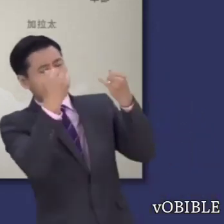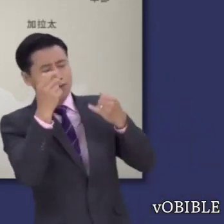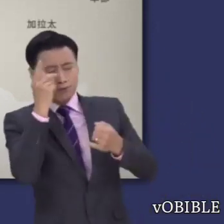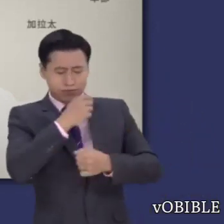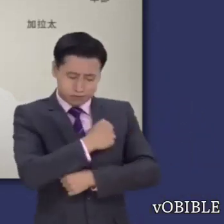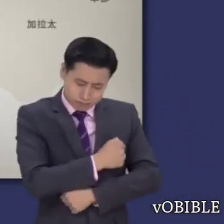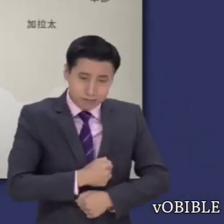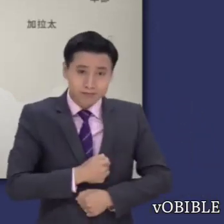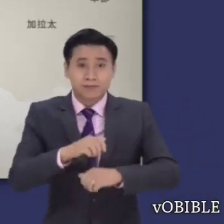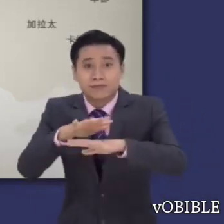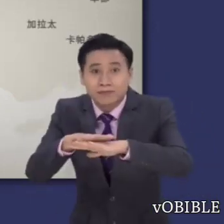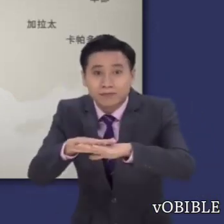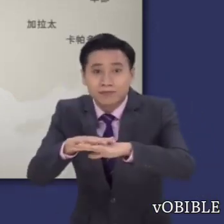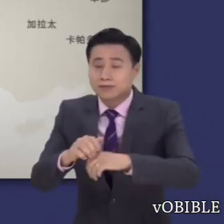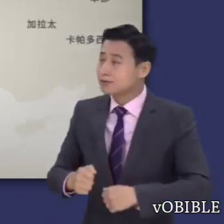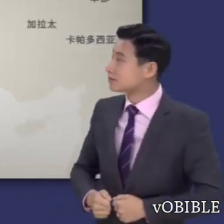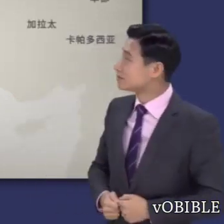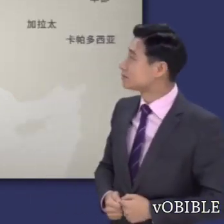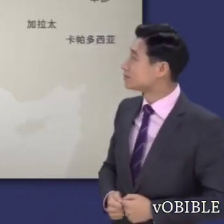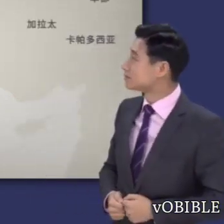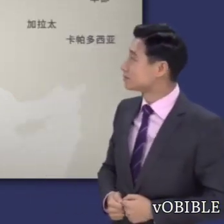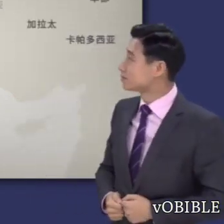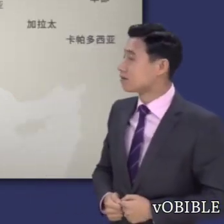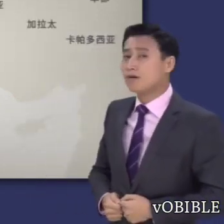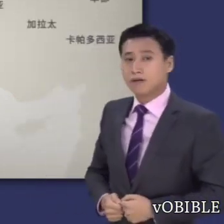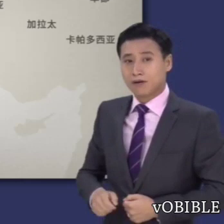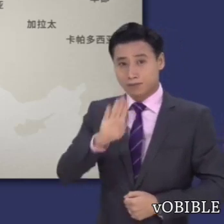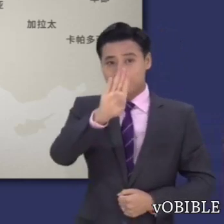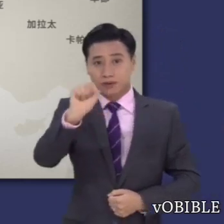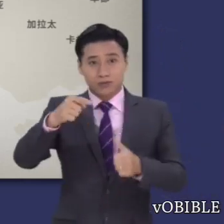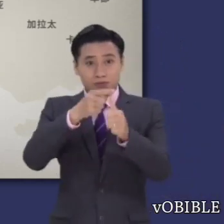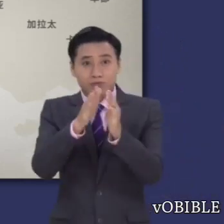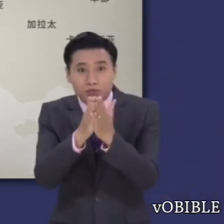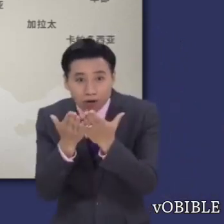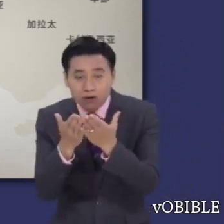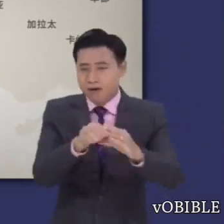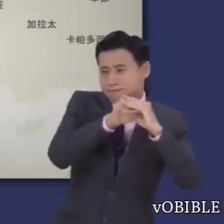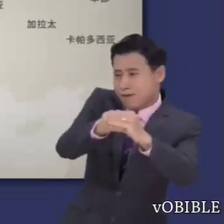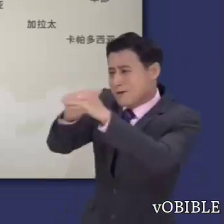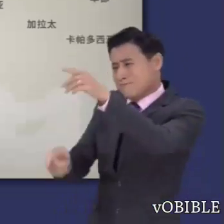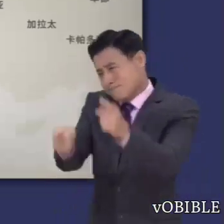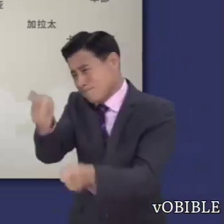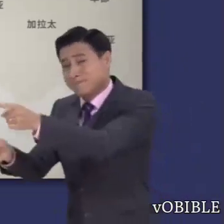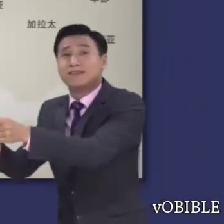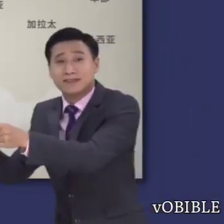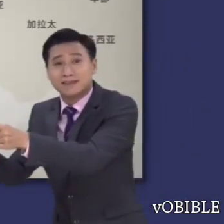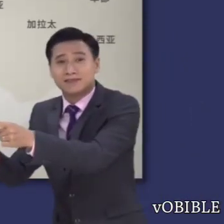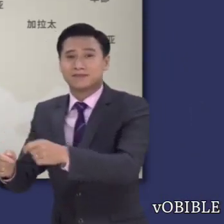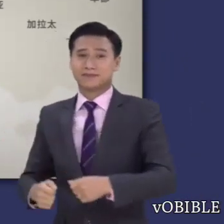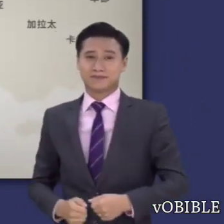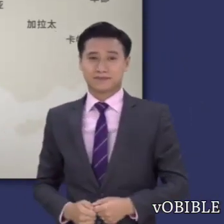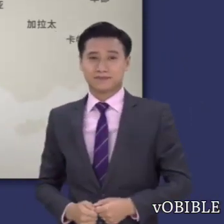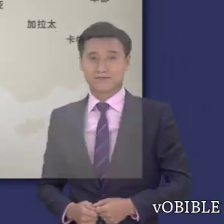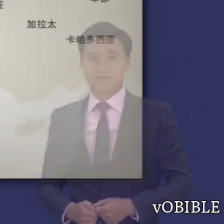都、加拉太、卡帕多西亚、亚细亚和比提尼亚各地，这些地方的基督徒